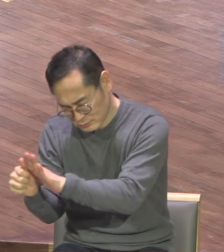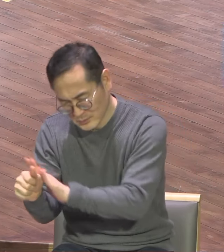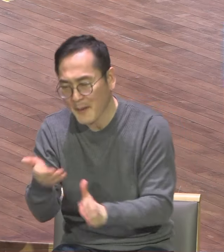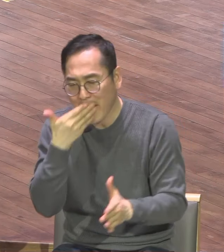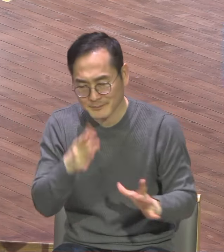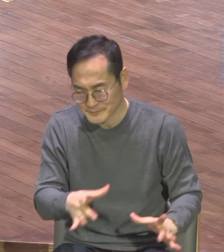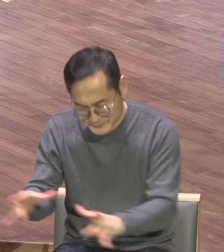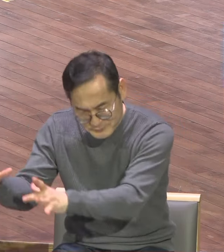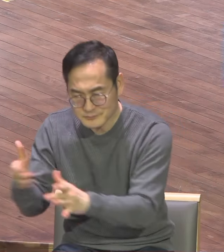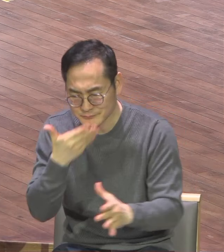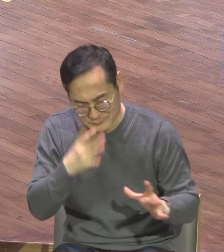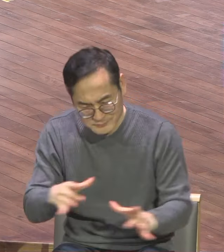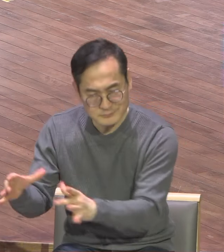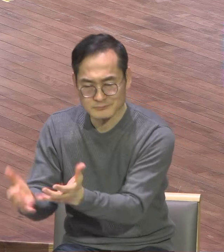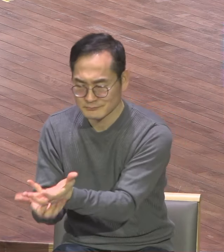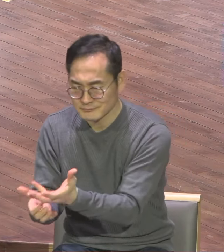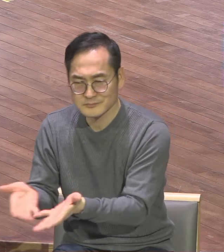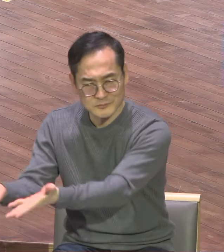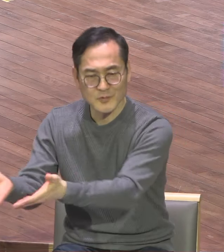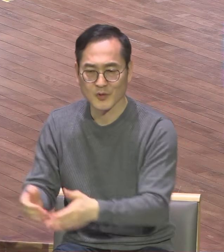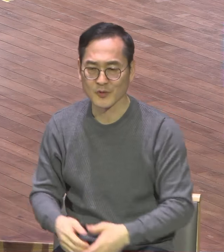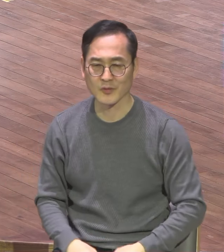와, 진짜 복음이네.